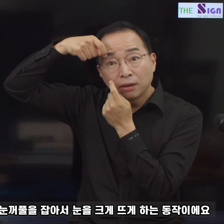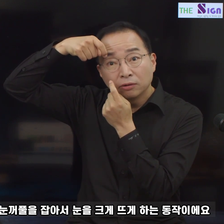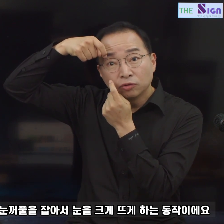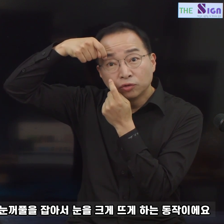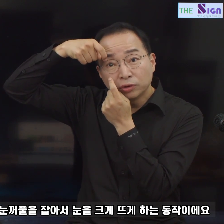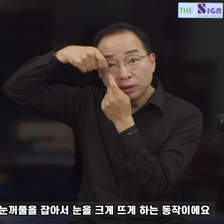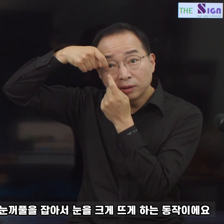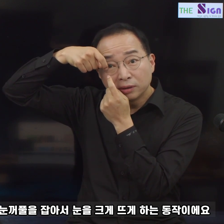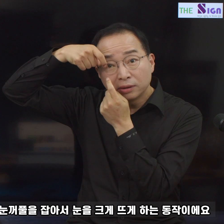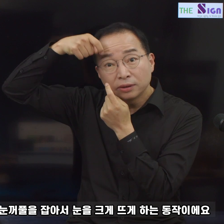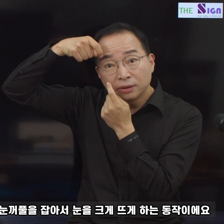눈을